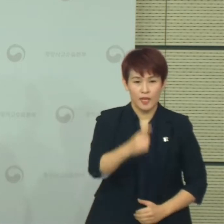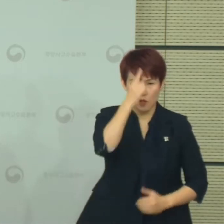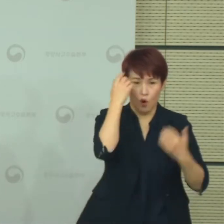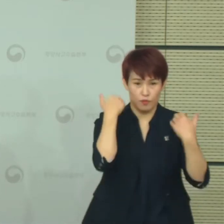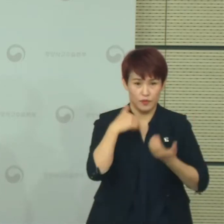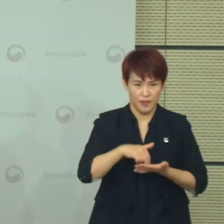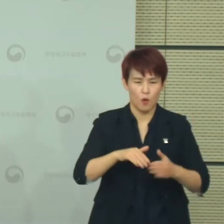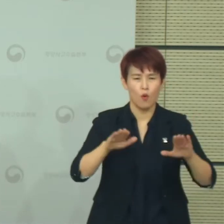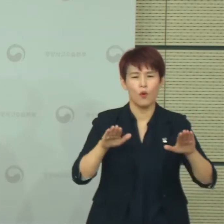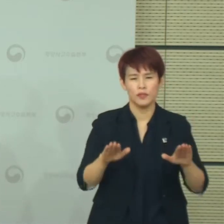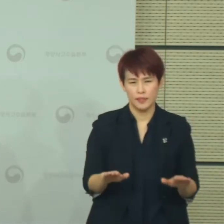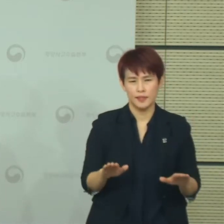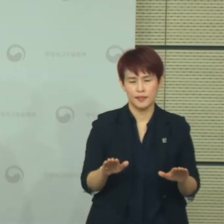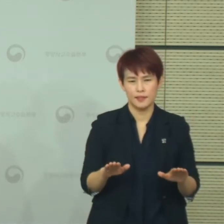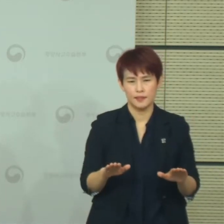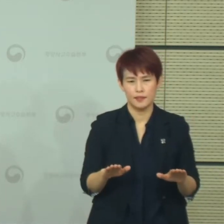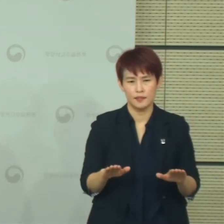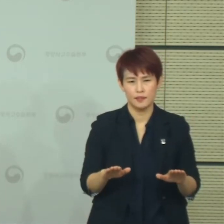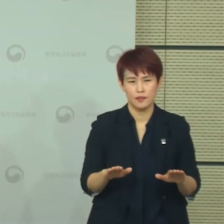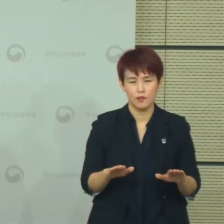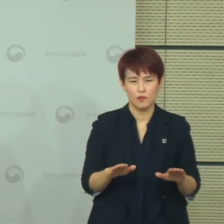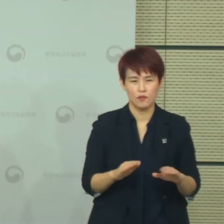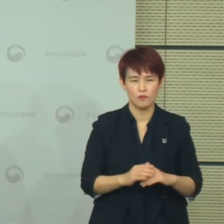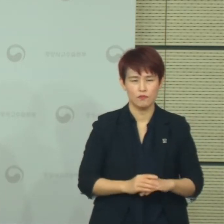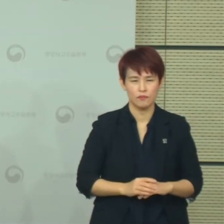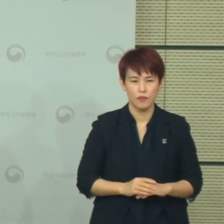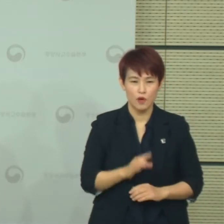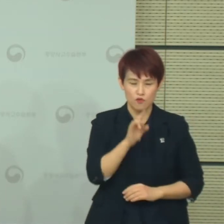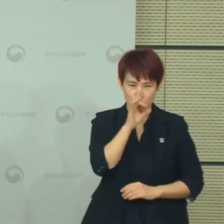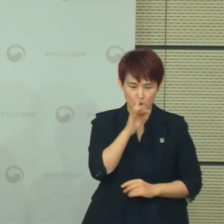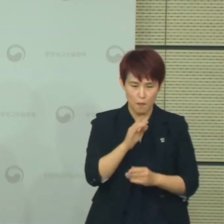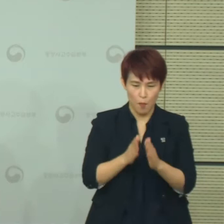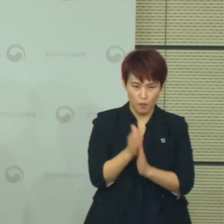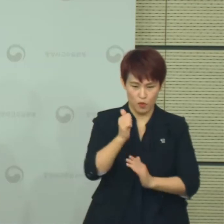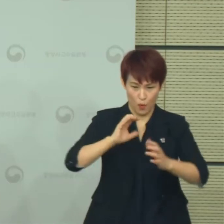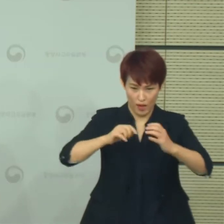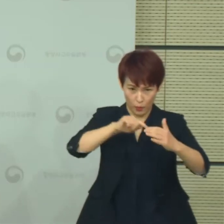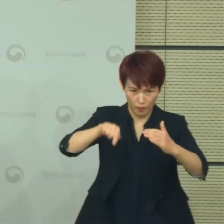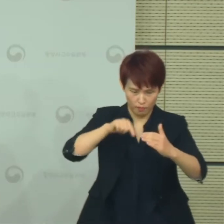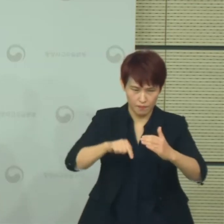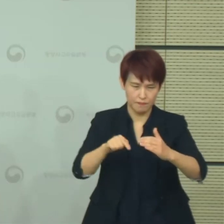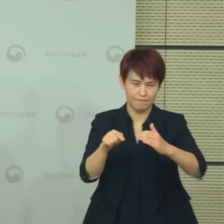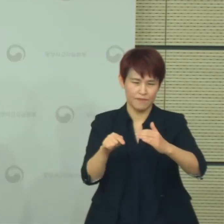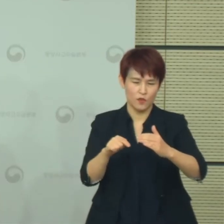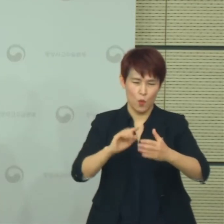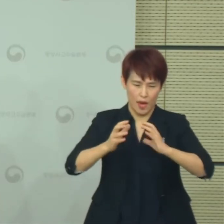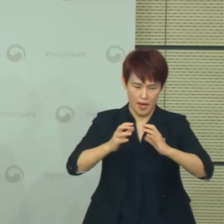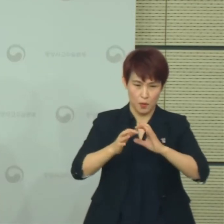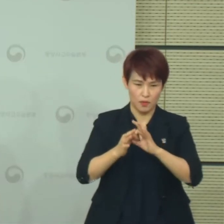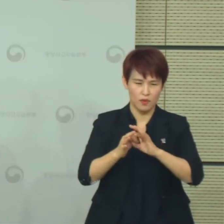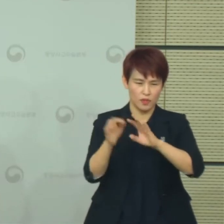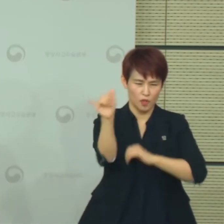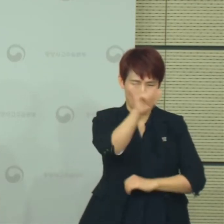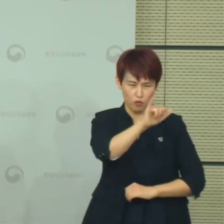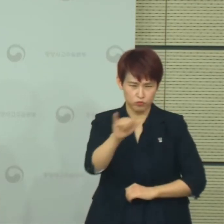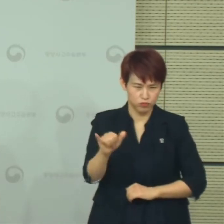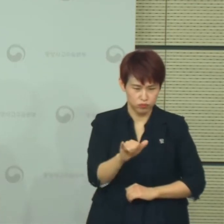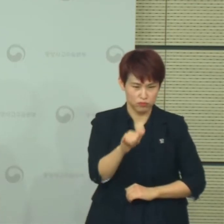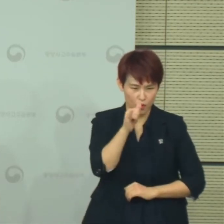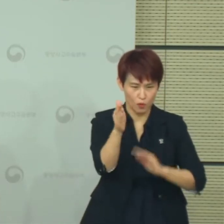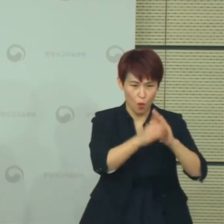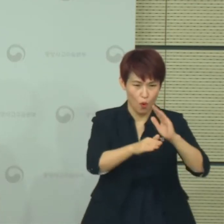정부는 오늘 중대본 회의를 통해서 전국 대도시 등에서 시행되고 있는